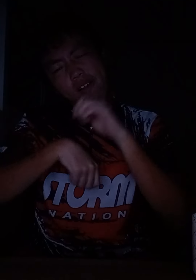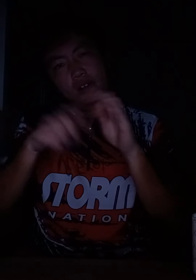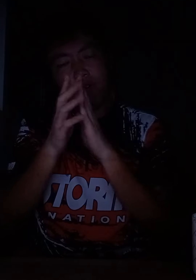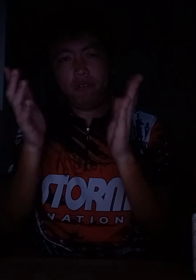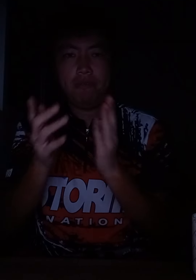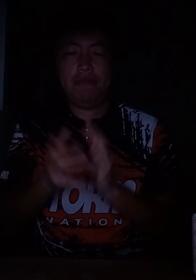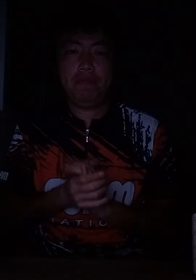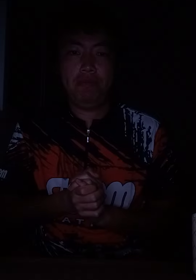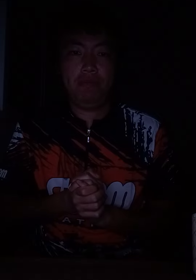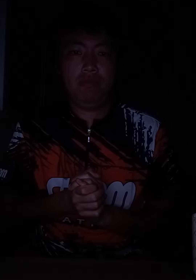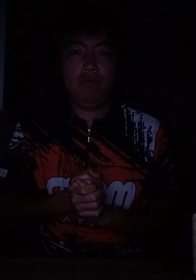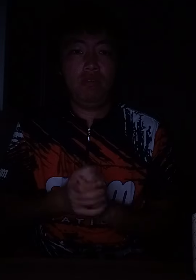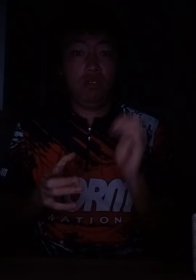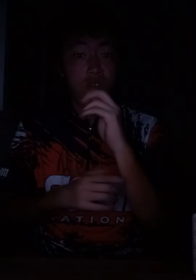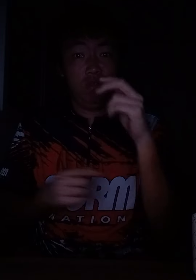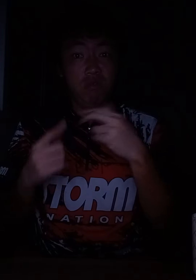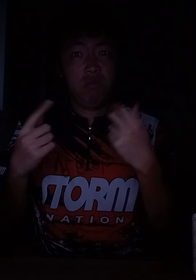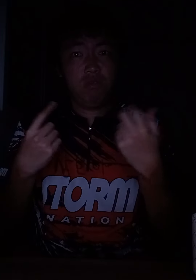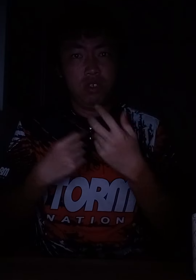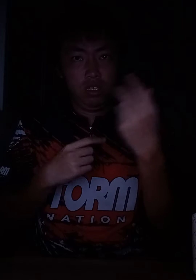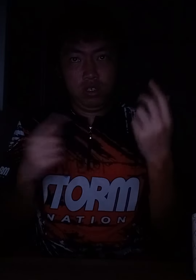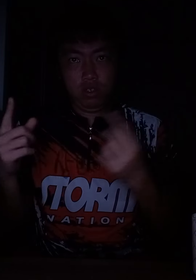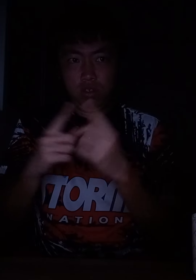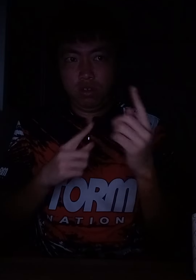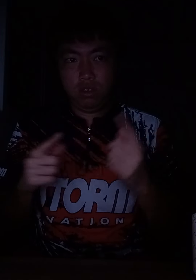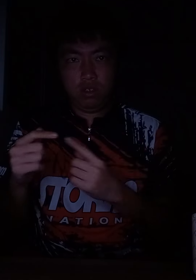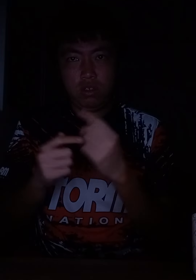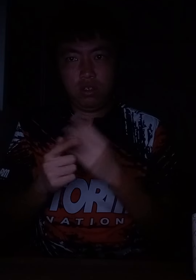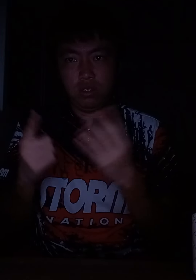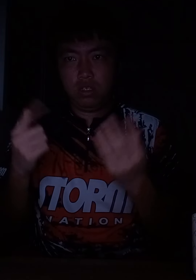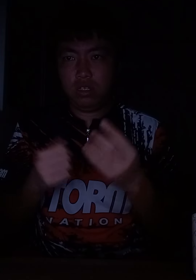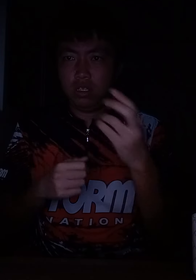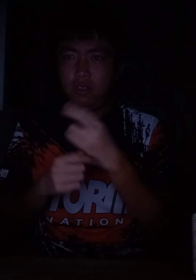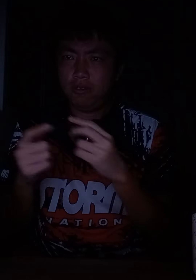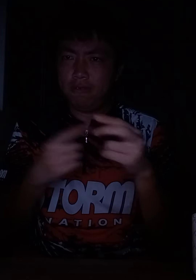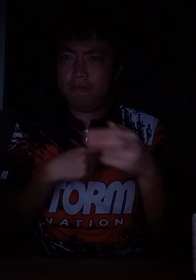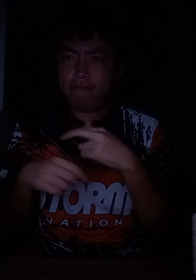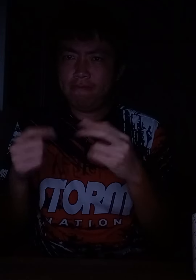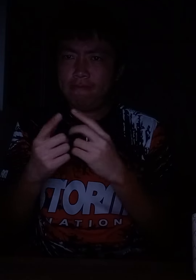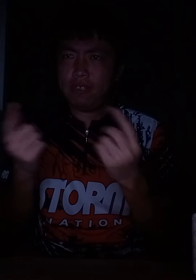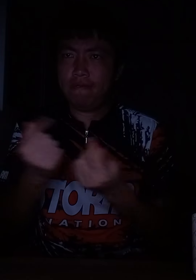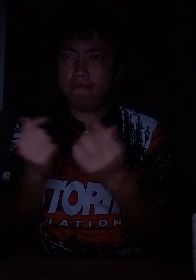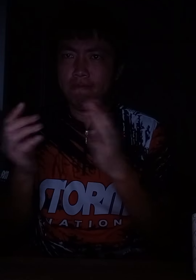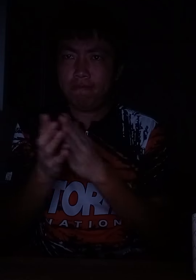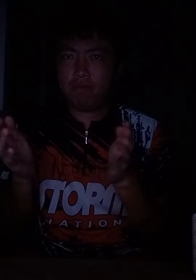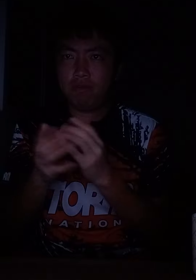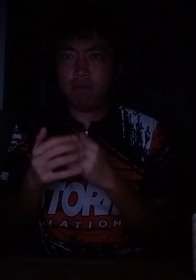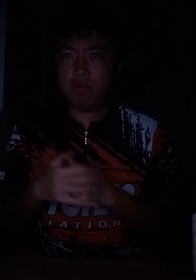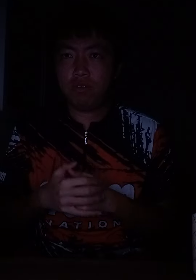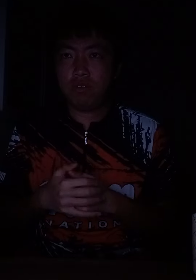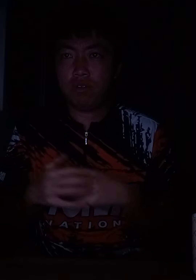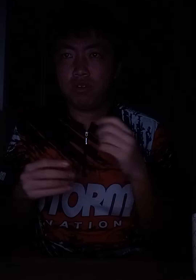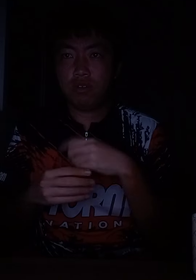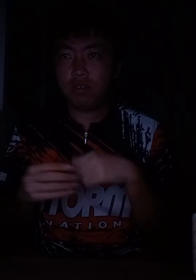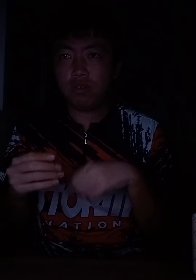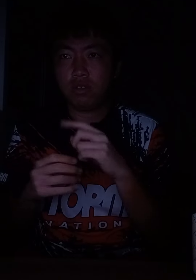들어왔습니다. 몸에 문신한 남성들을 동원해 모두 7명이 번갈아가며 점주를 골탕먹였는데 경찰은 치졸한